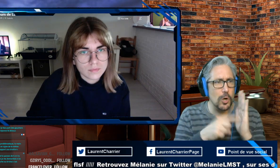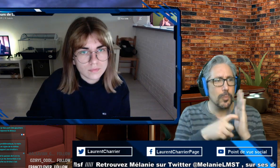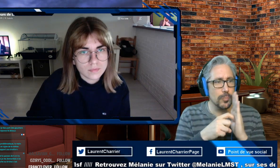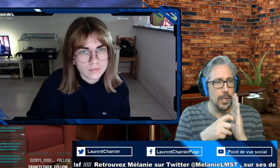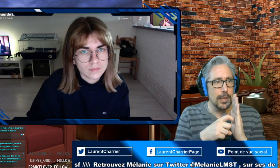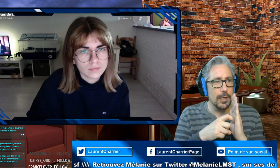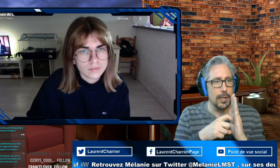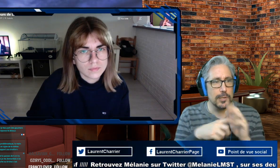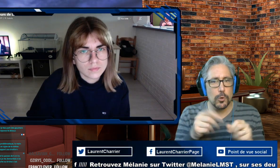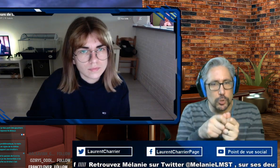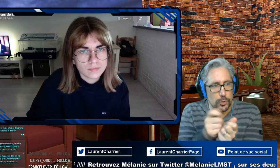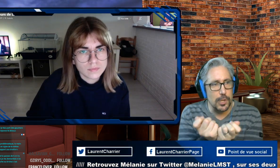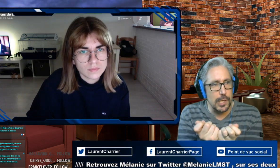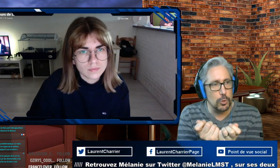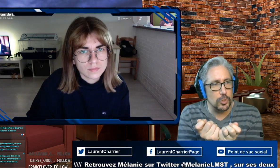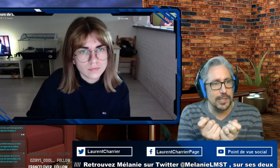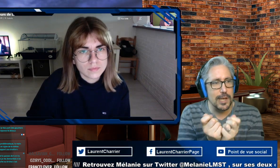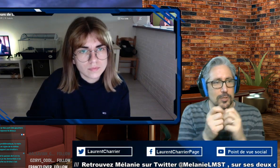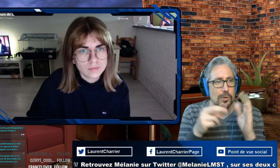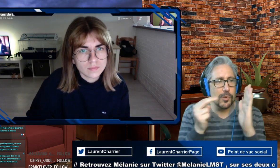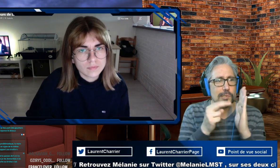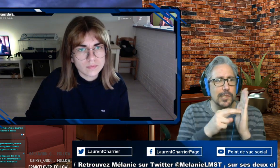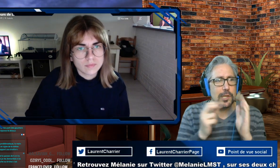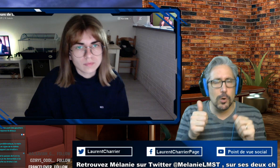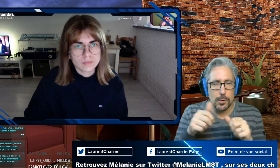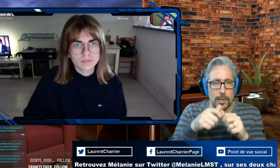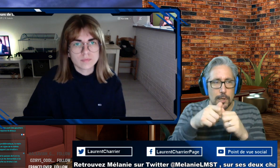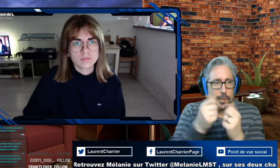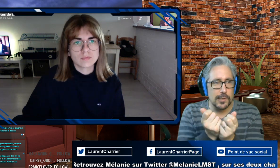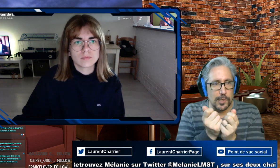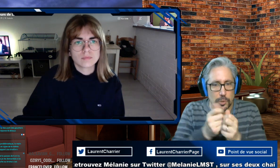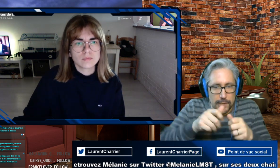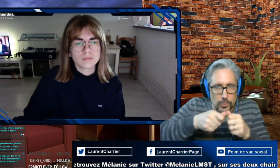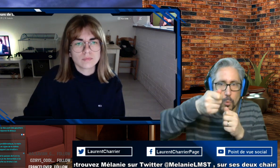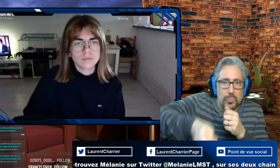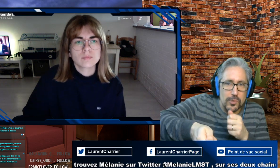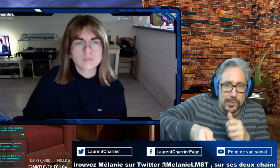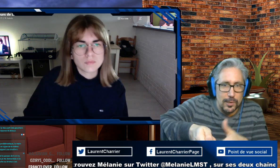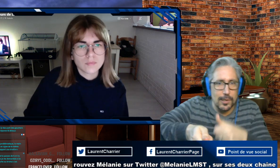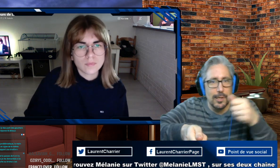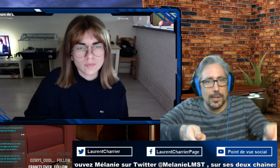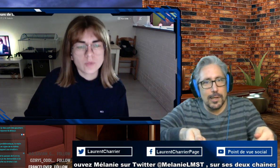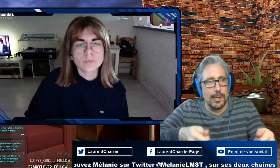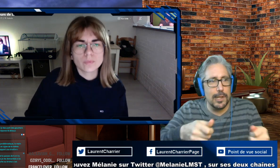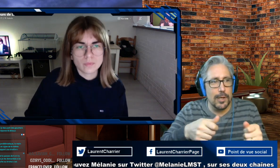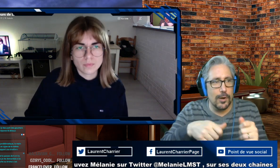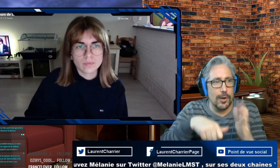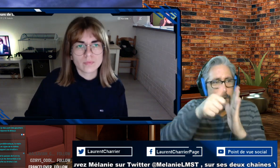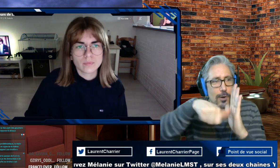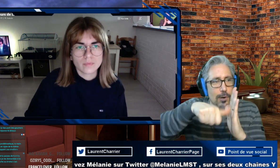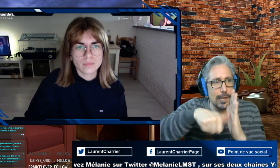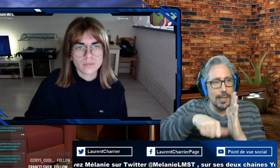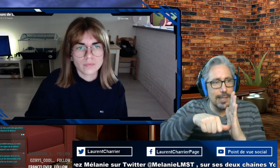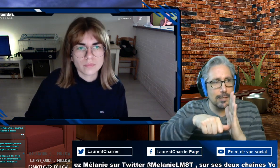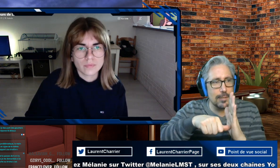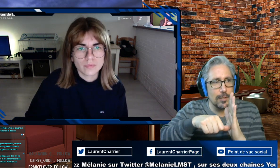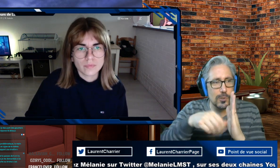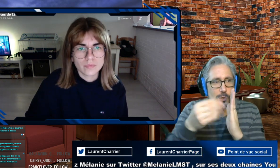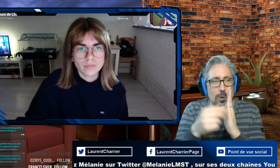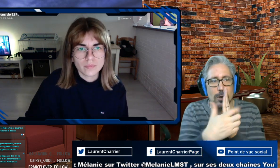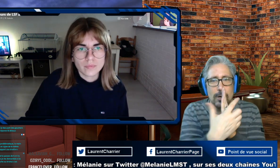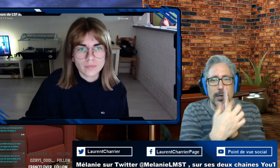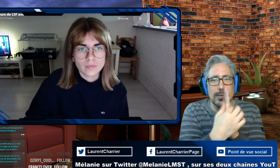C'était quand il y a le jeu de cartes c'était quand c'est un jeu de cartes où on pose les